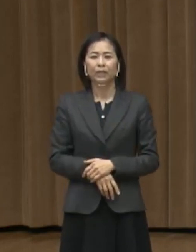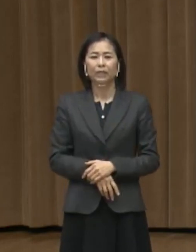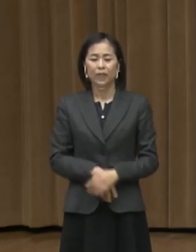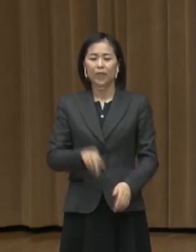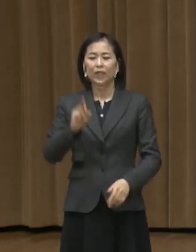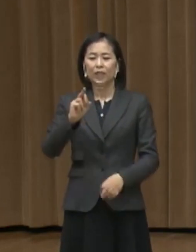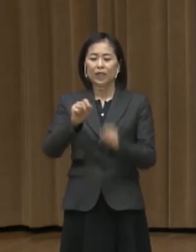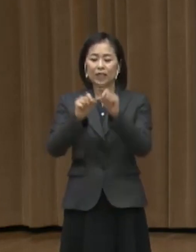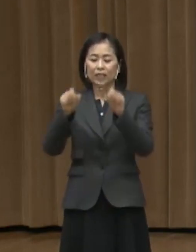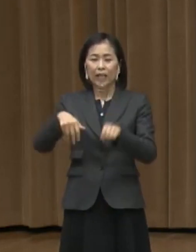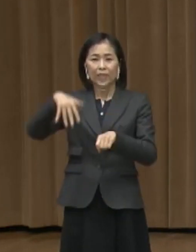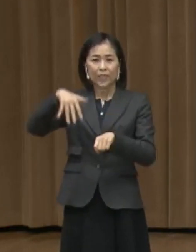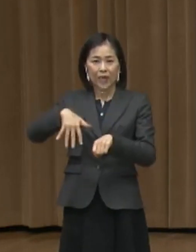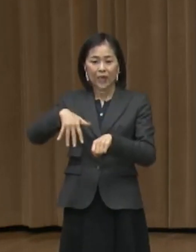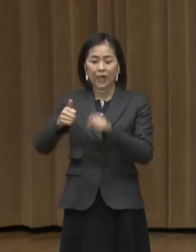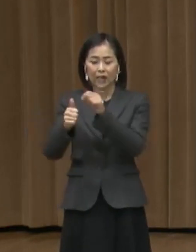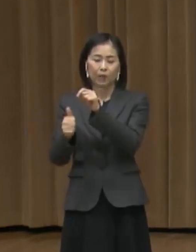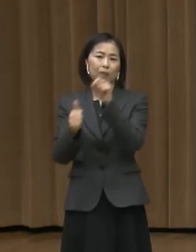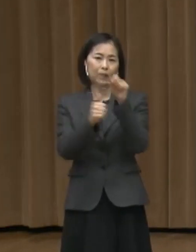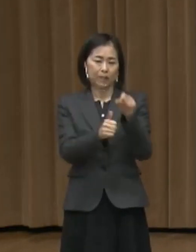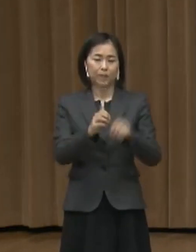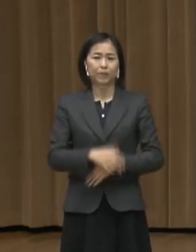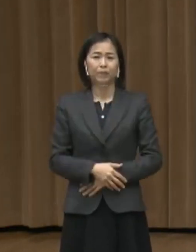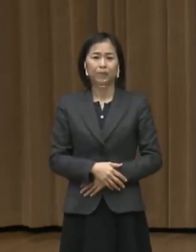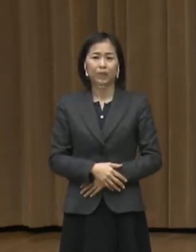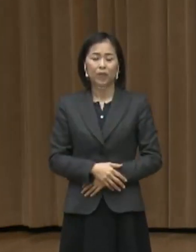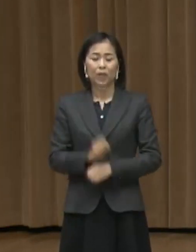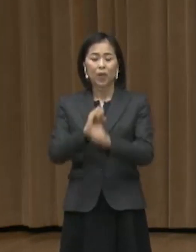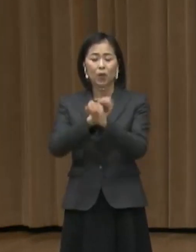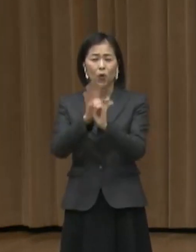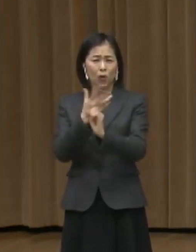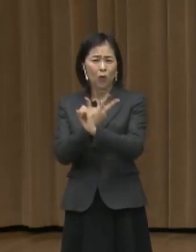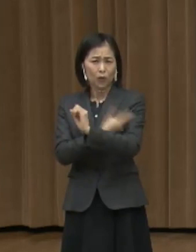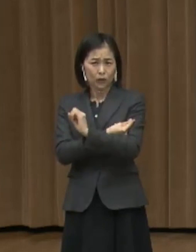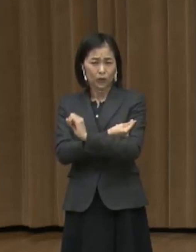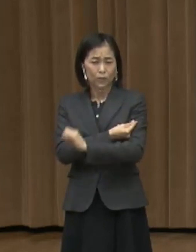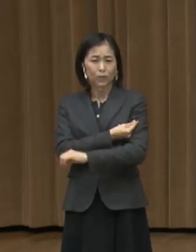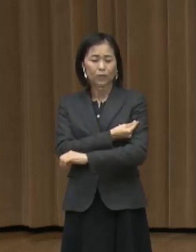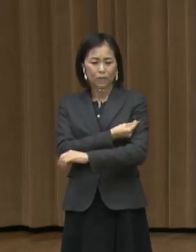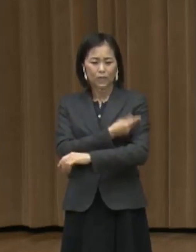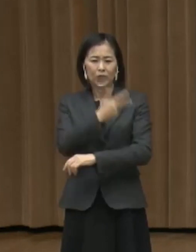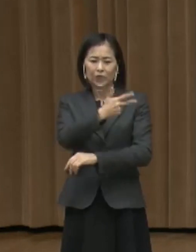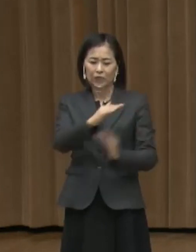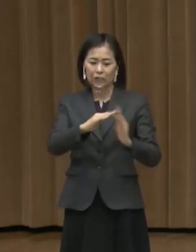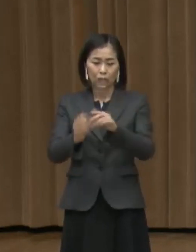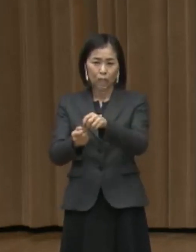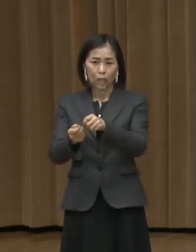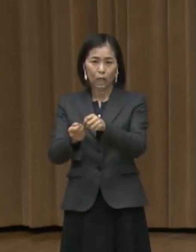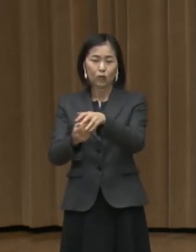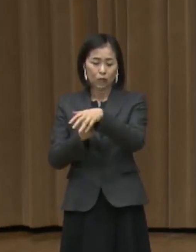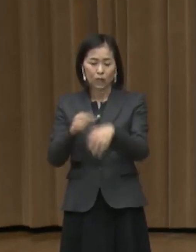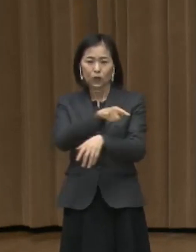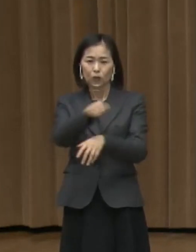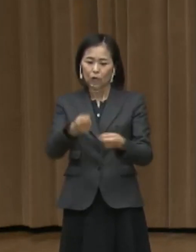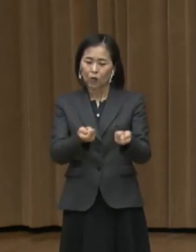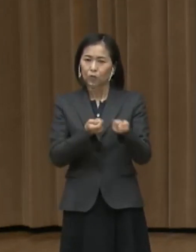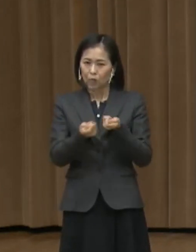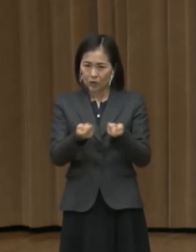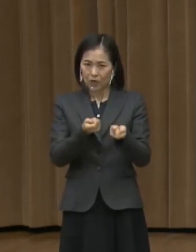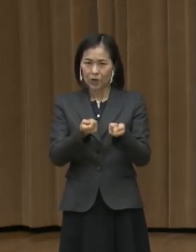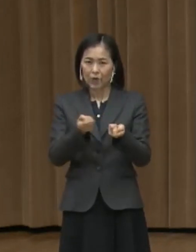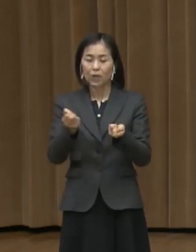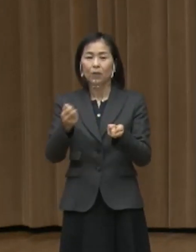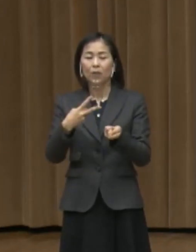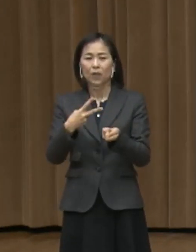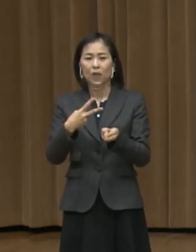根義和を登用します。新型コロナウイルスワクチンにおいて、市町村との配分調整、あるいは